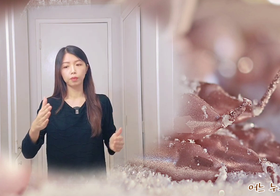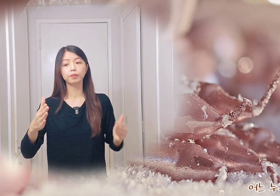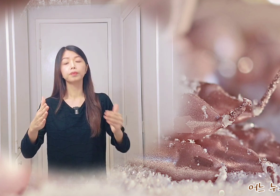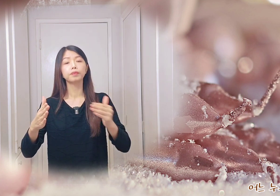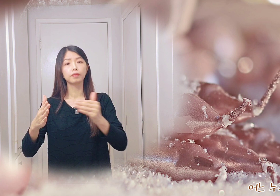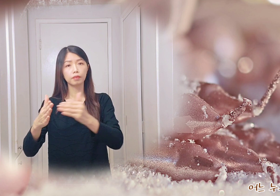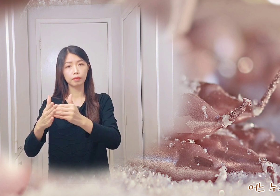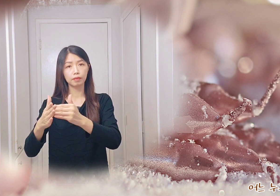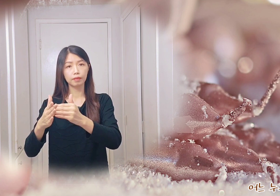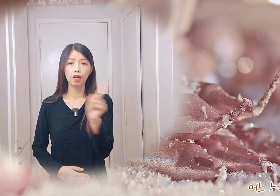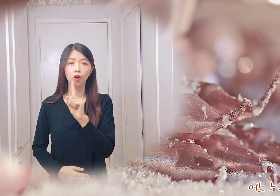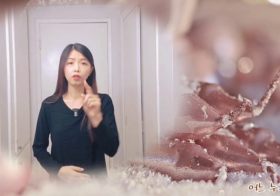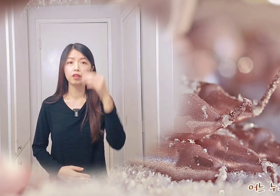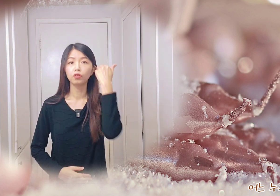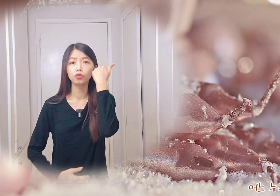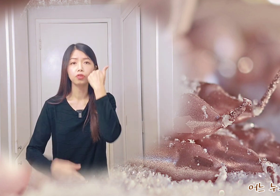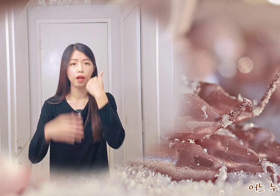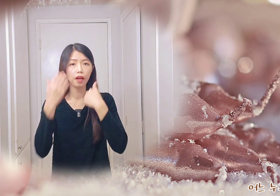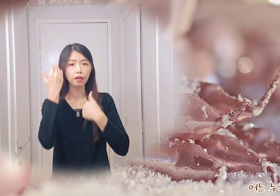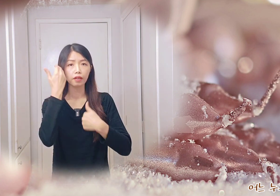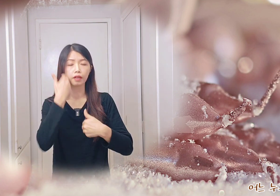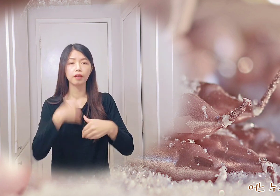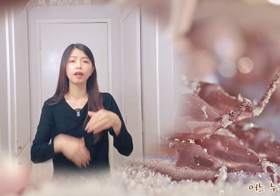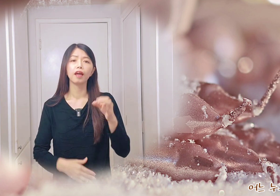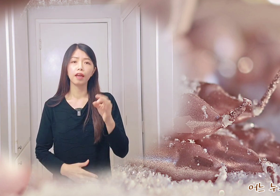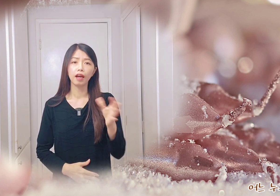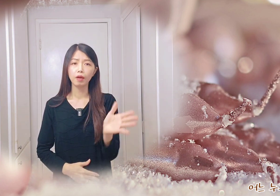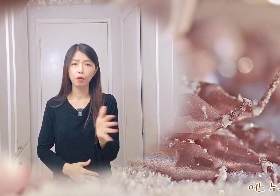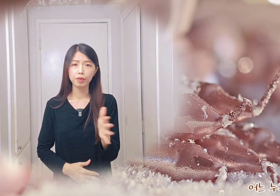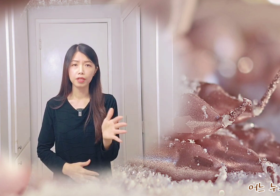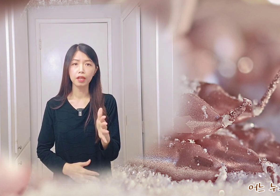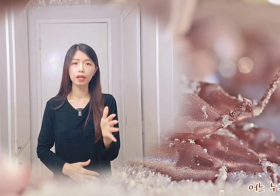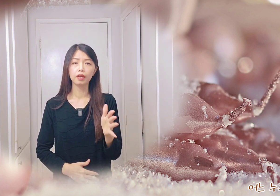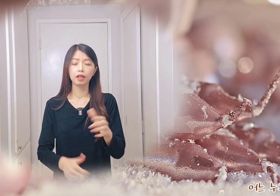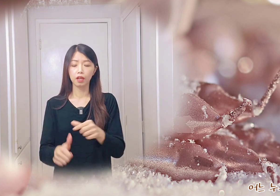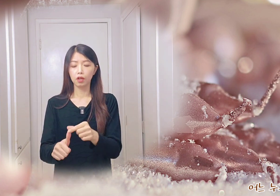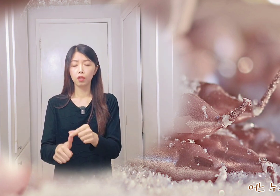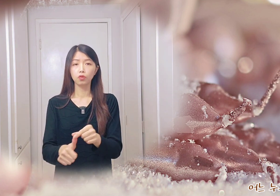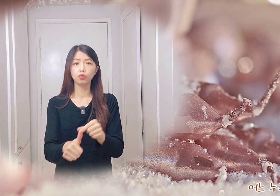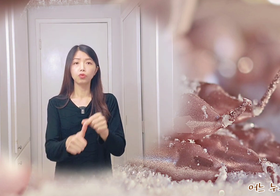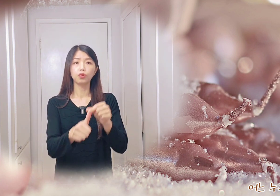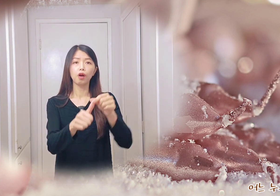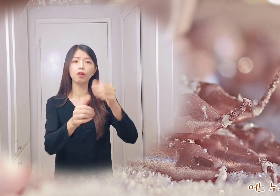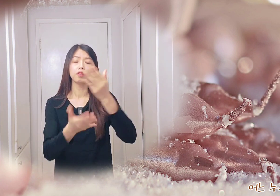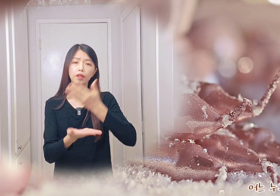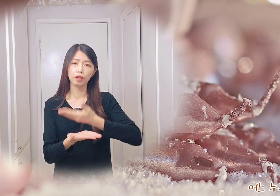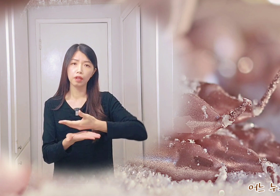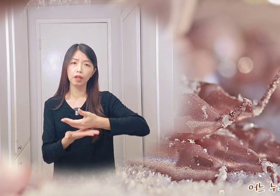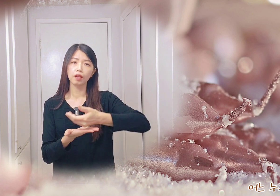구원받도록. 어느 누구나 값없이